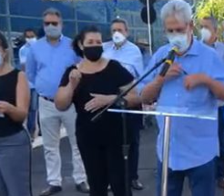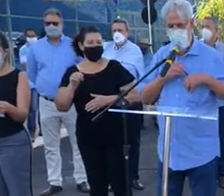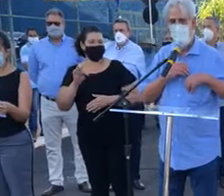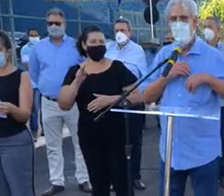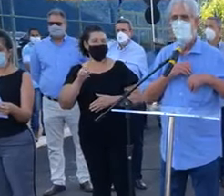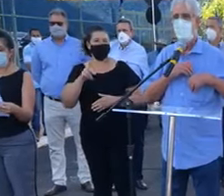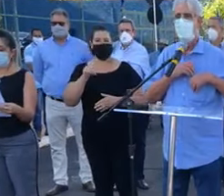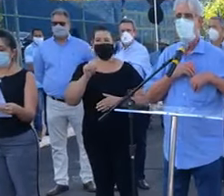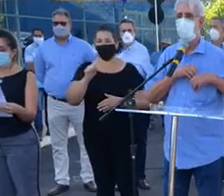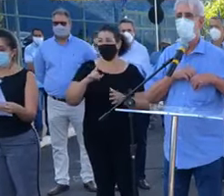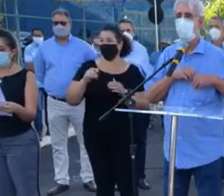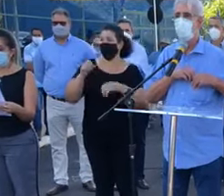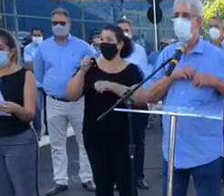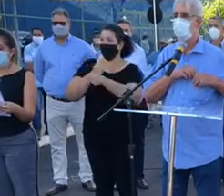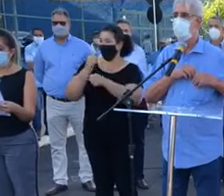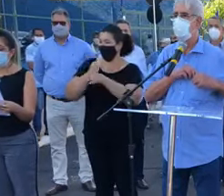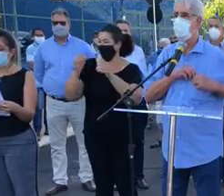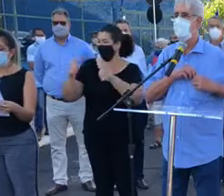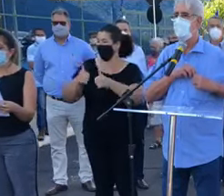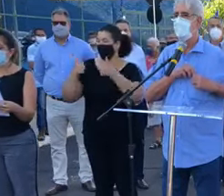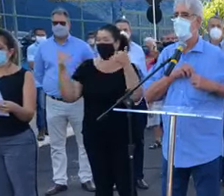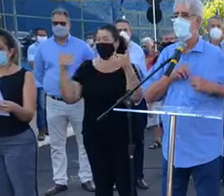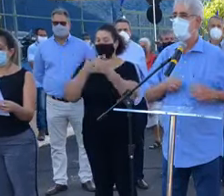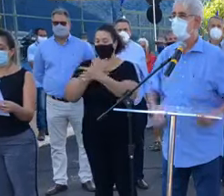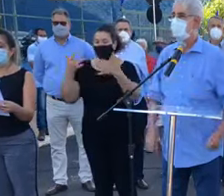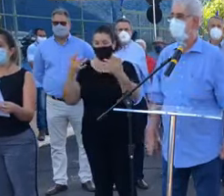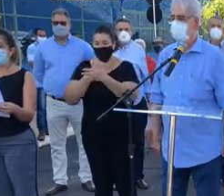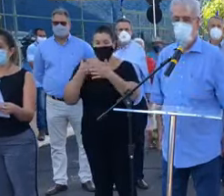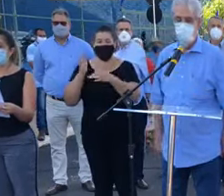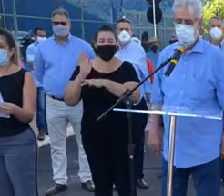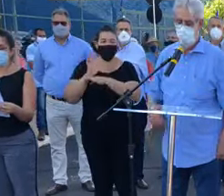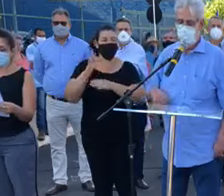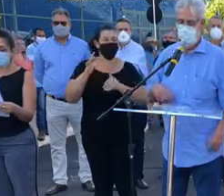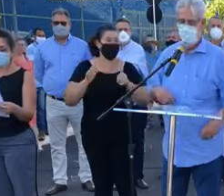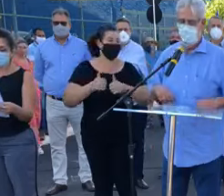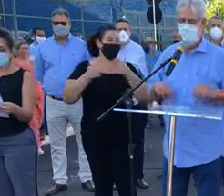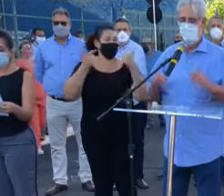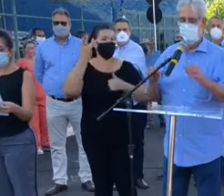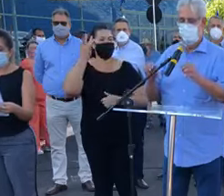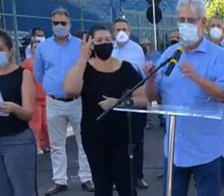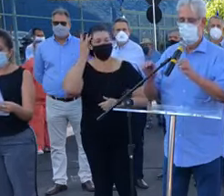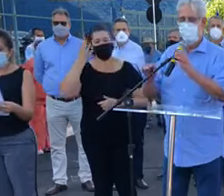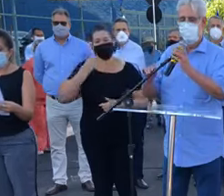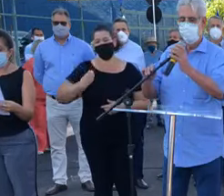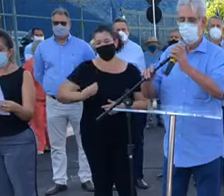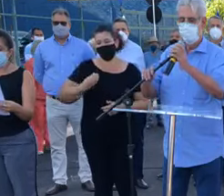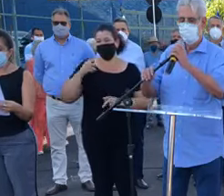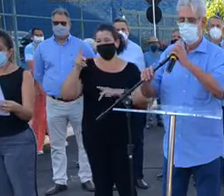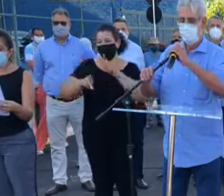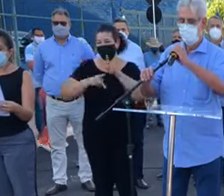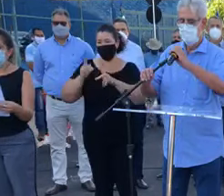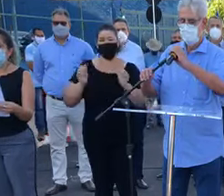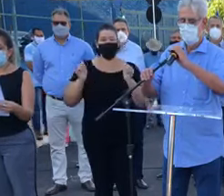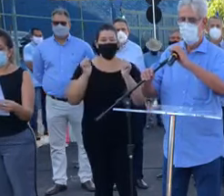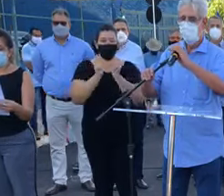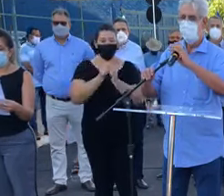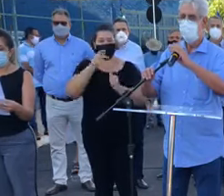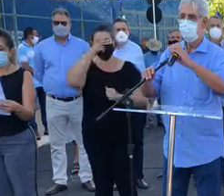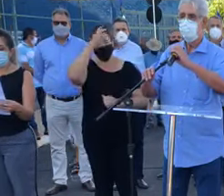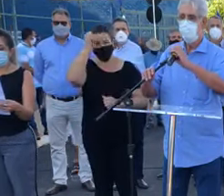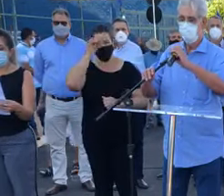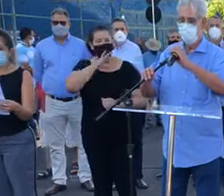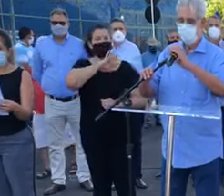irá melhorar o trânsito e facilitar a vida de milhares de pessoas. Acompanhando o prefeito